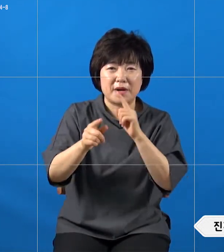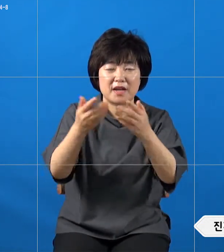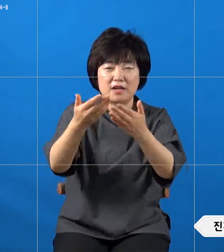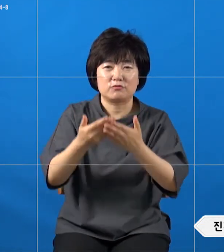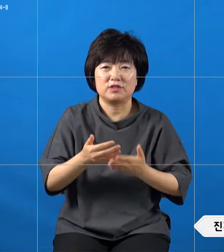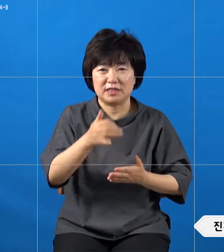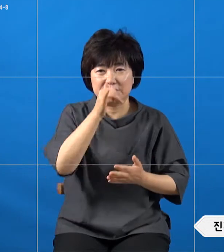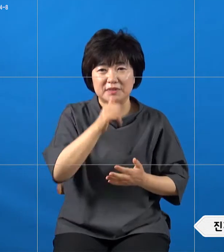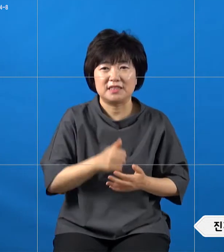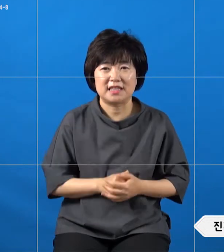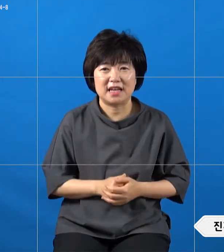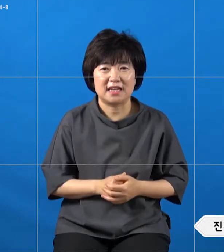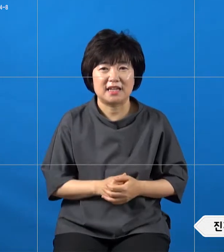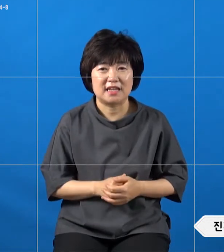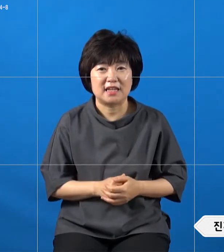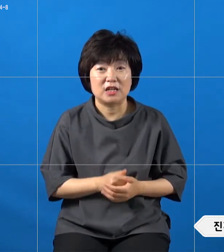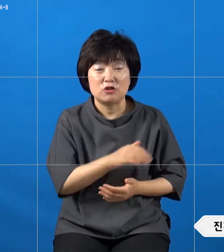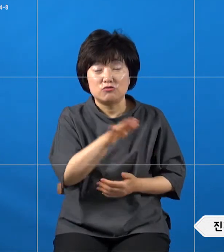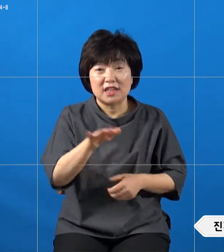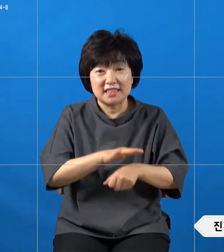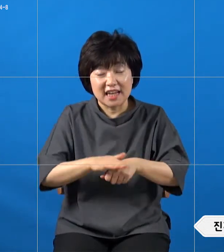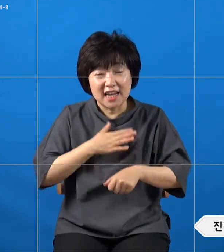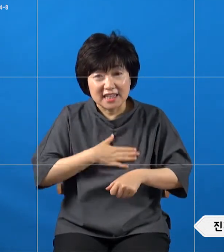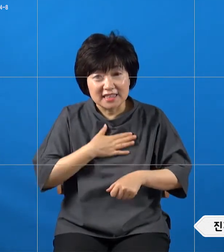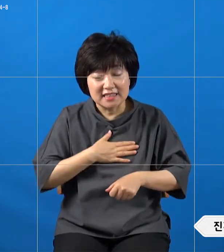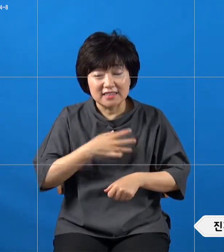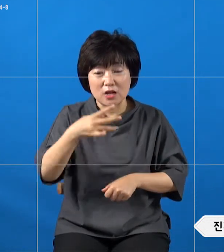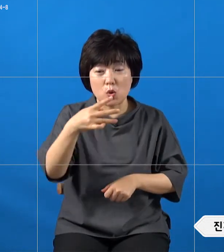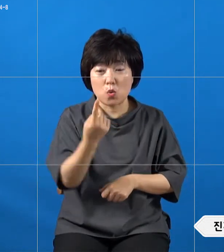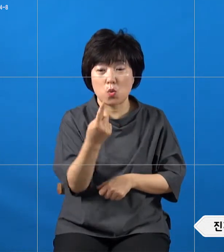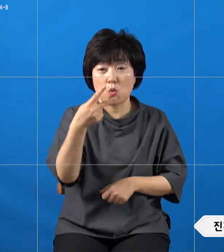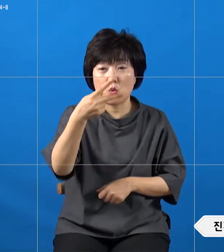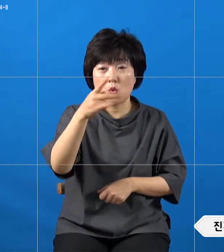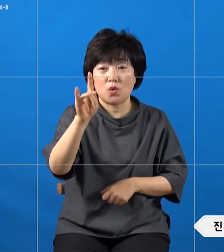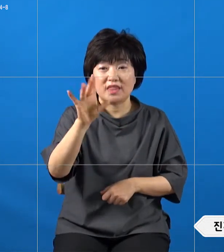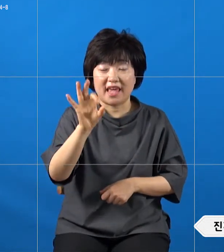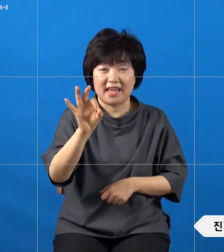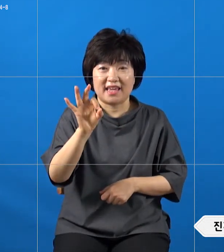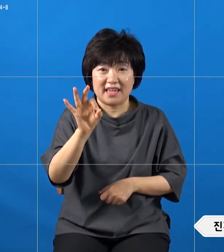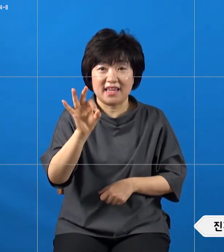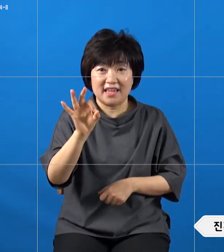말씀하고 계십니다. 우리가 잘 아는 로댕,